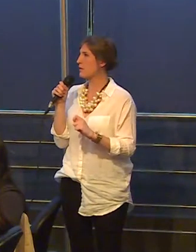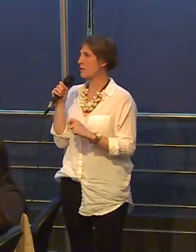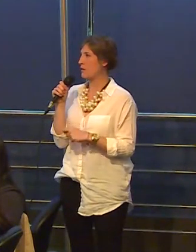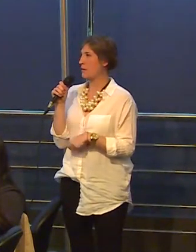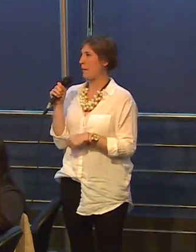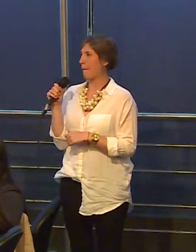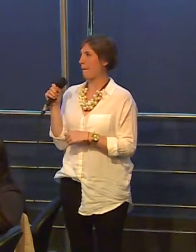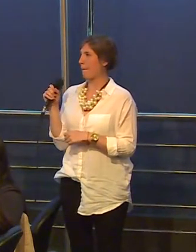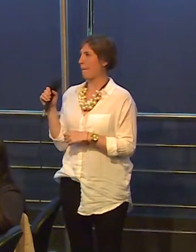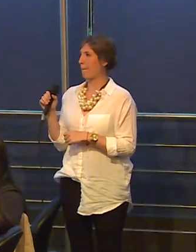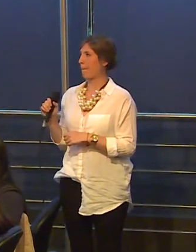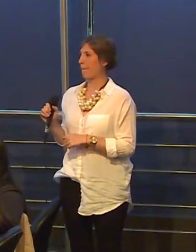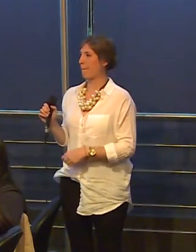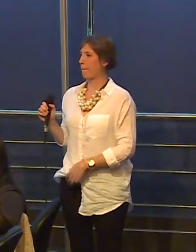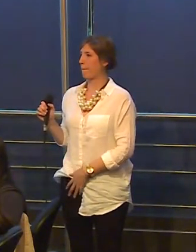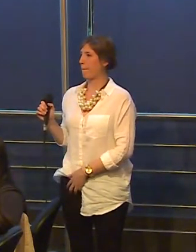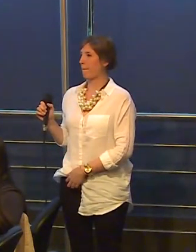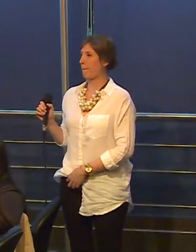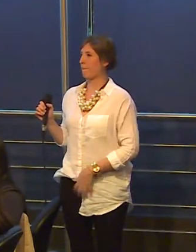pincel.